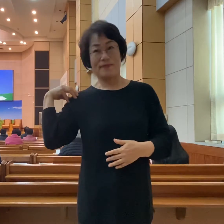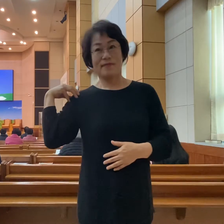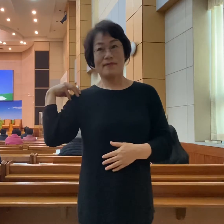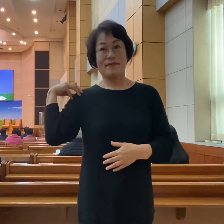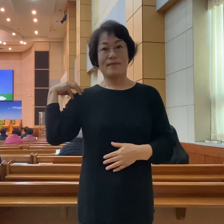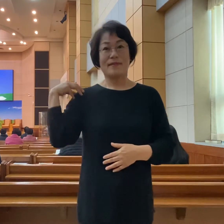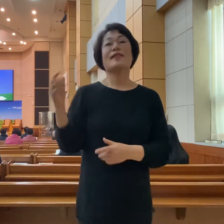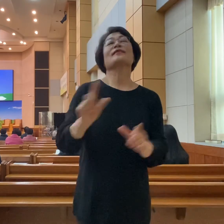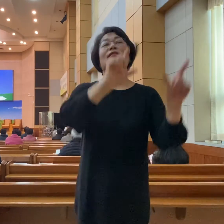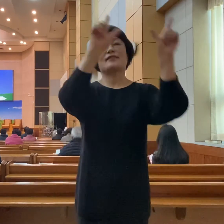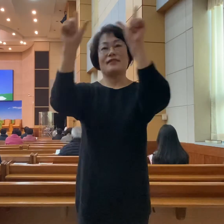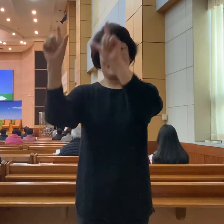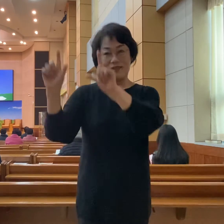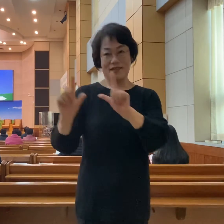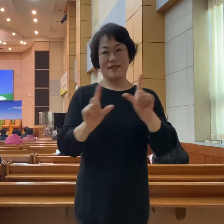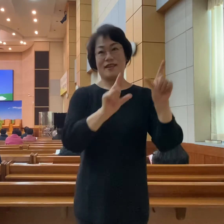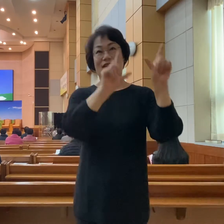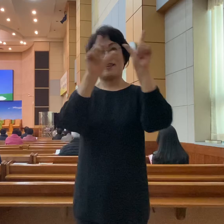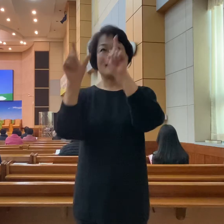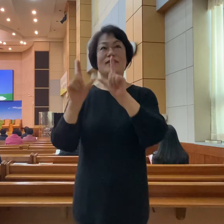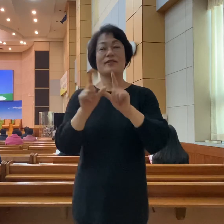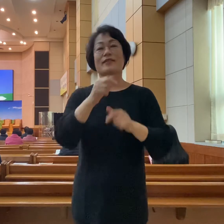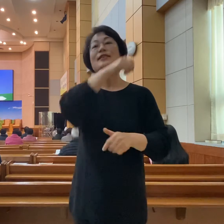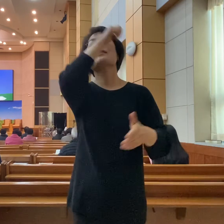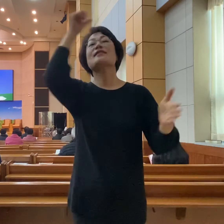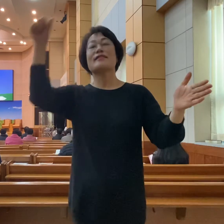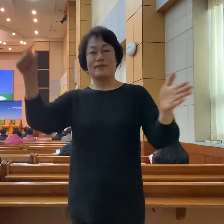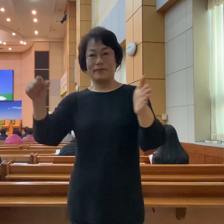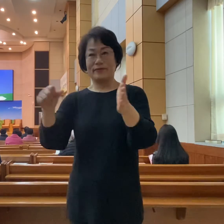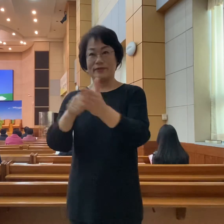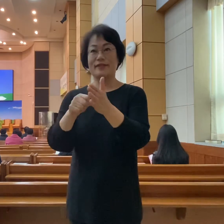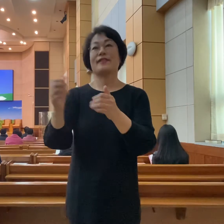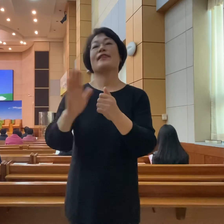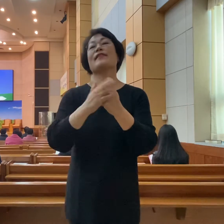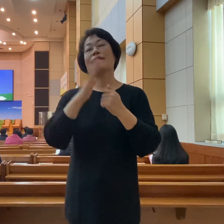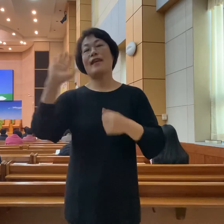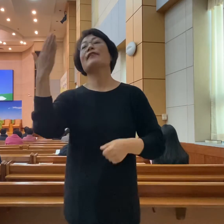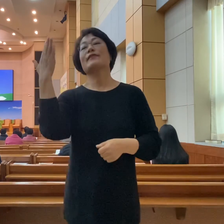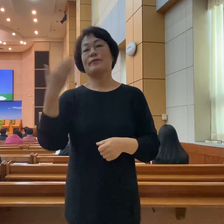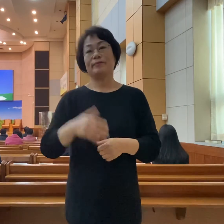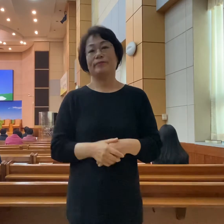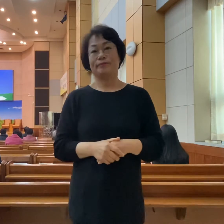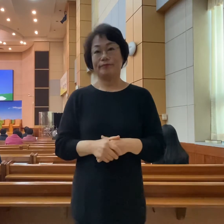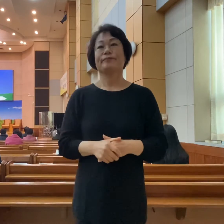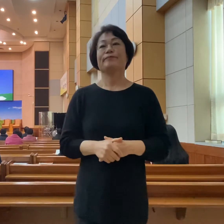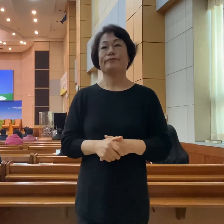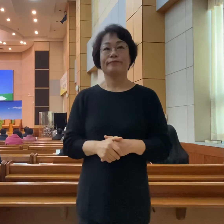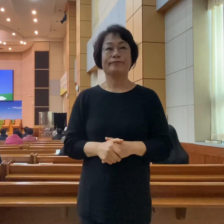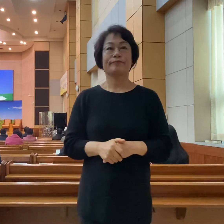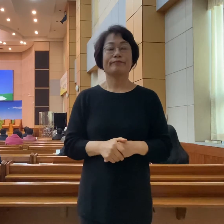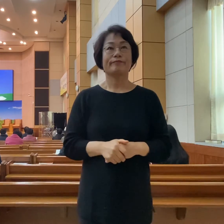감당하면서 살아갈 수 있는 그런 인생 되는 것입니다.